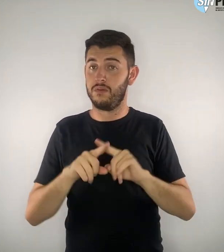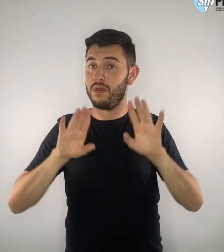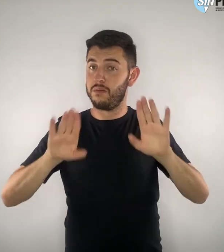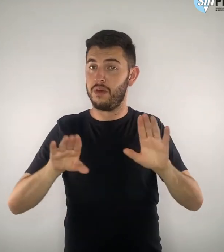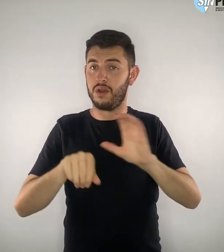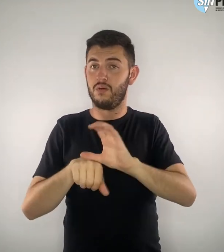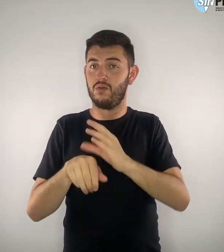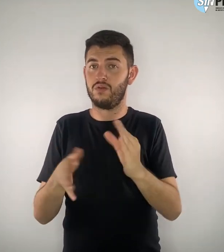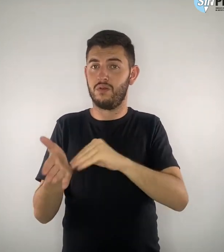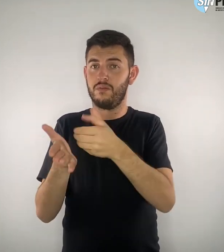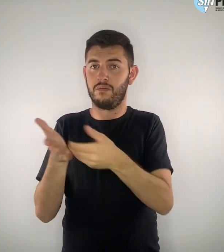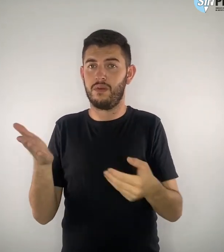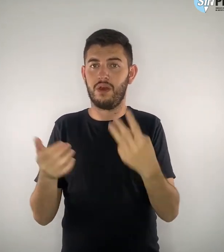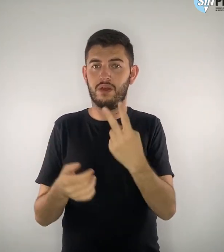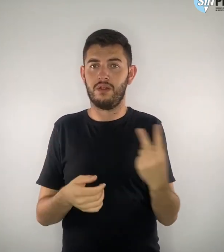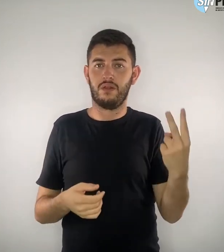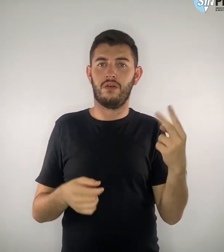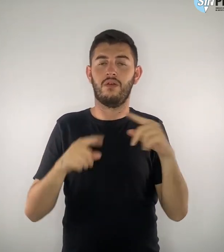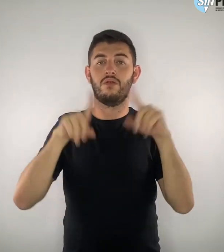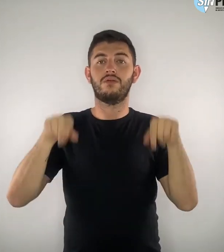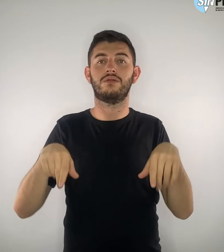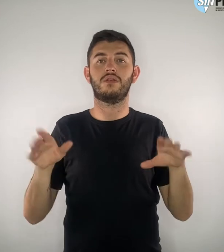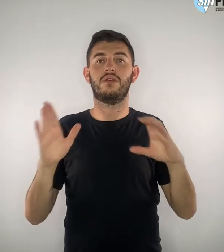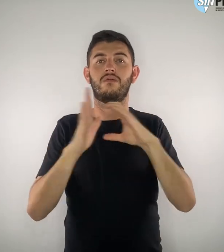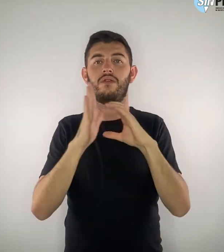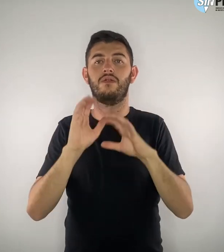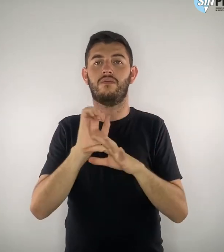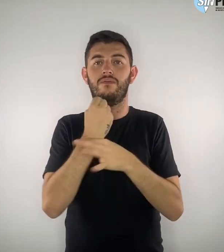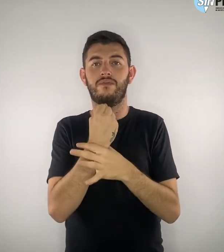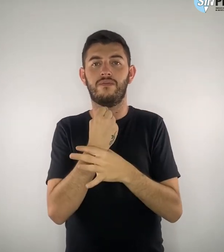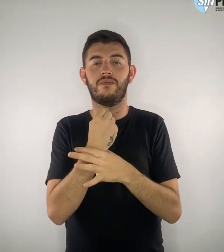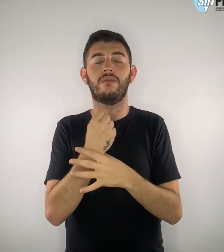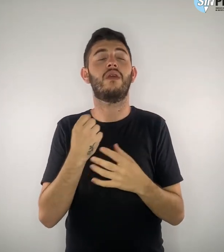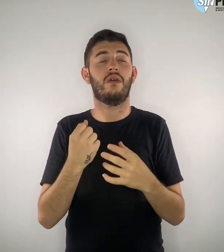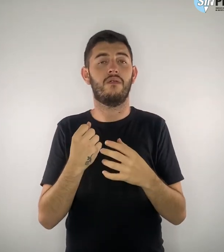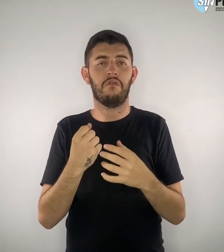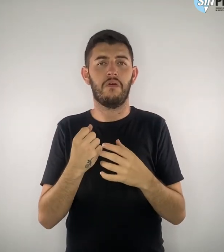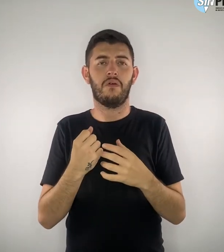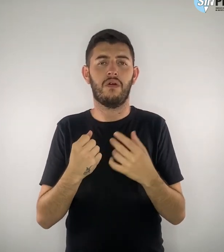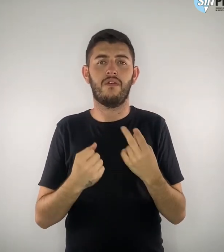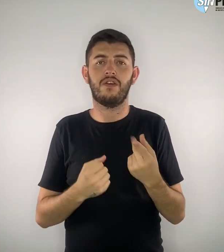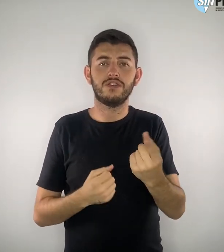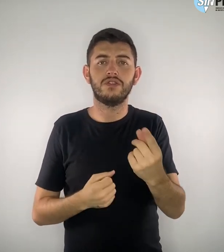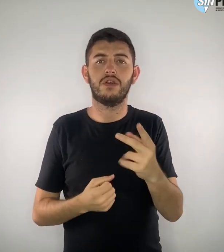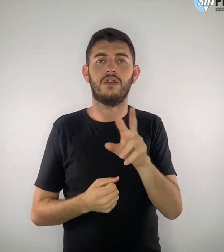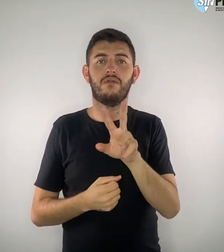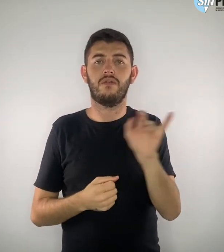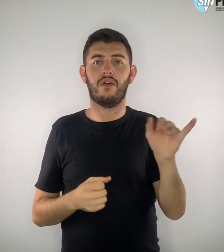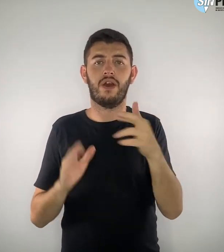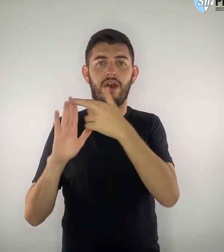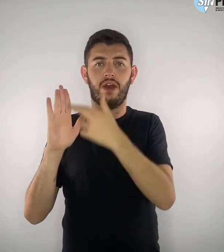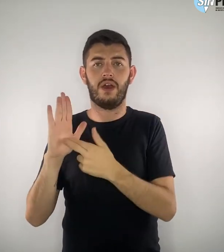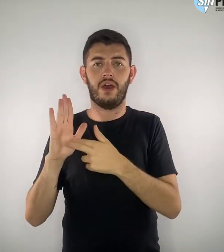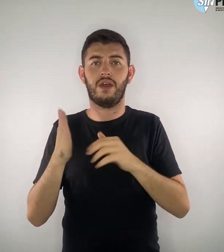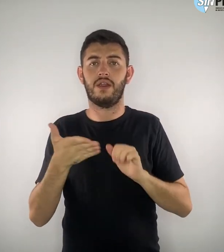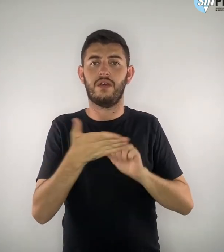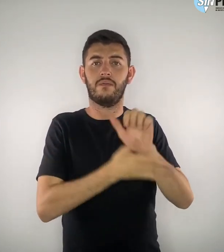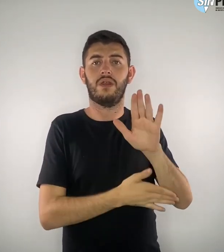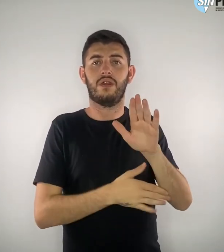32, o servidor estável efetivo estará sujeito às novas regras de demissão por avaliação de